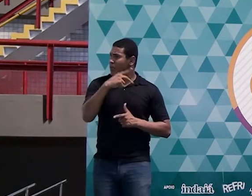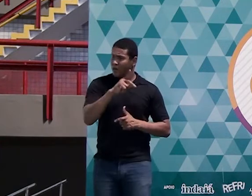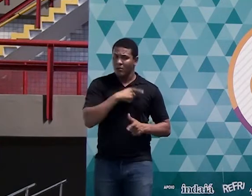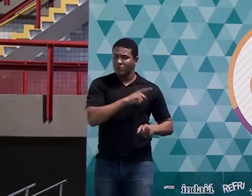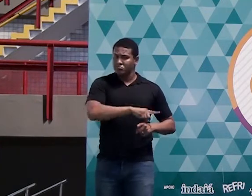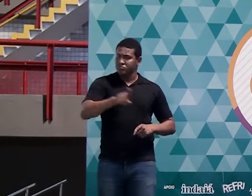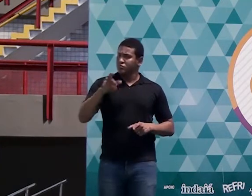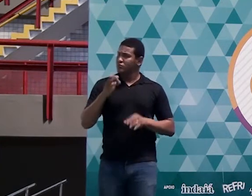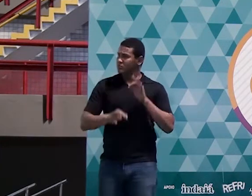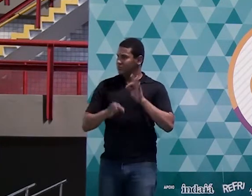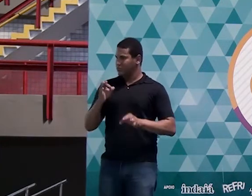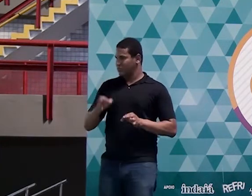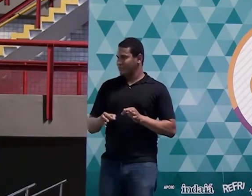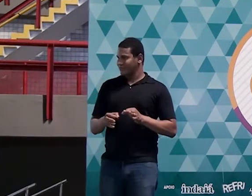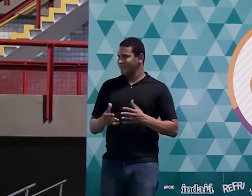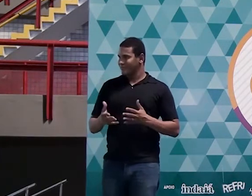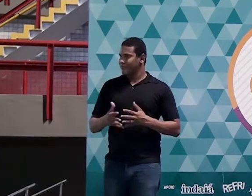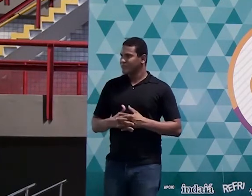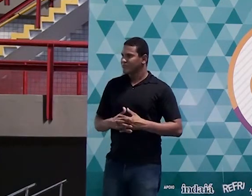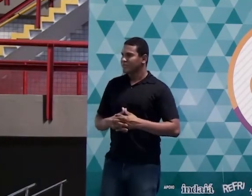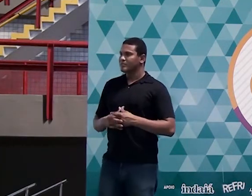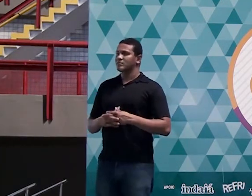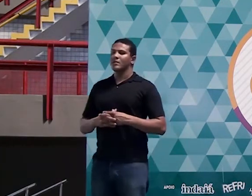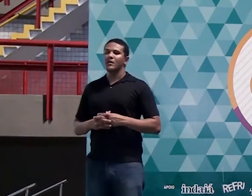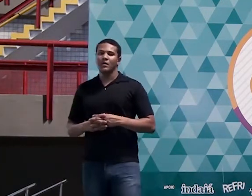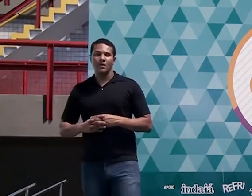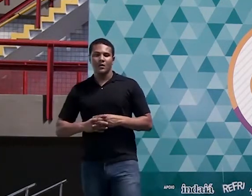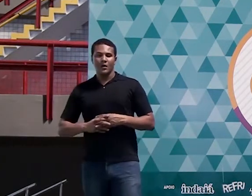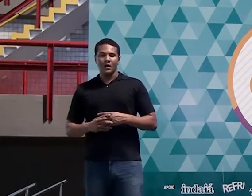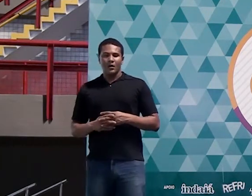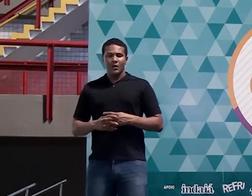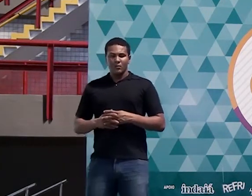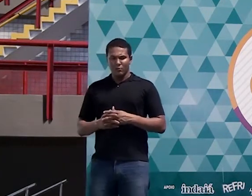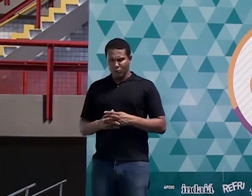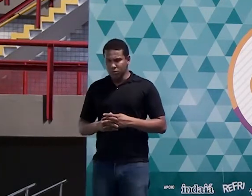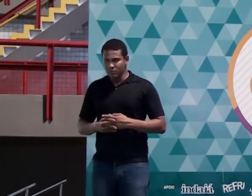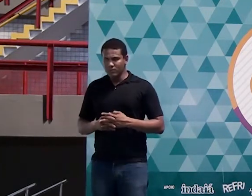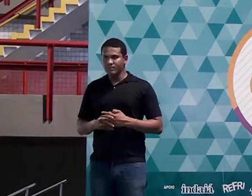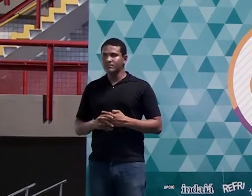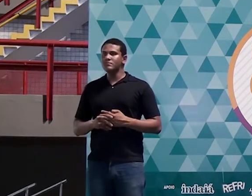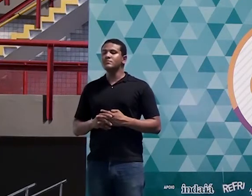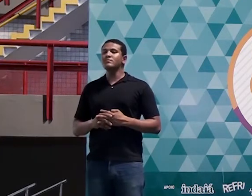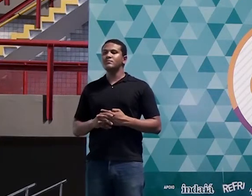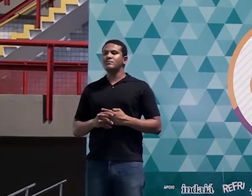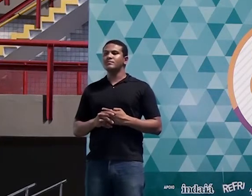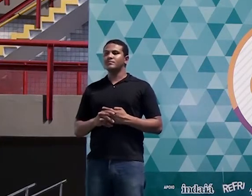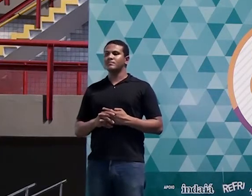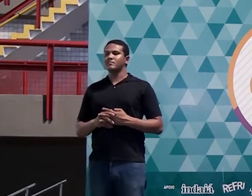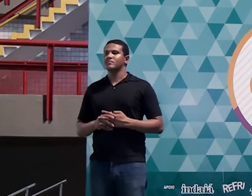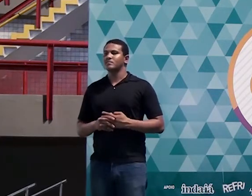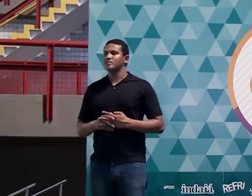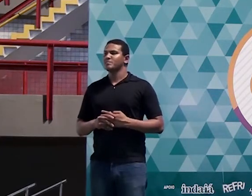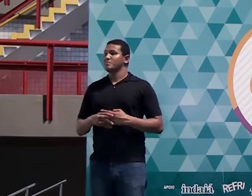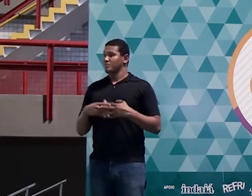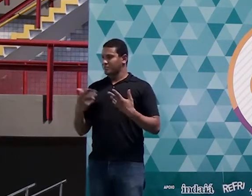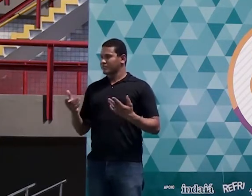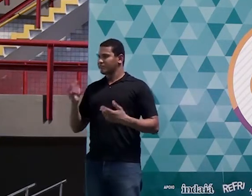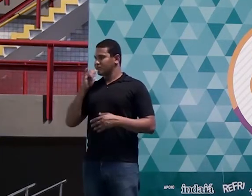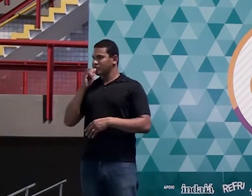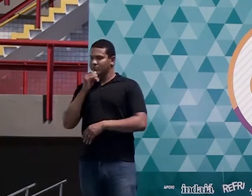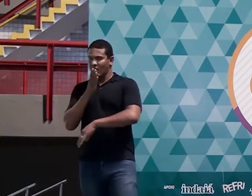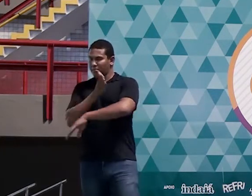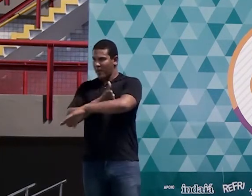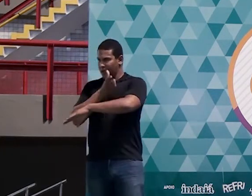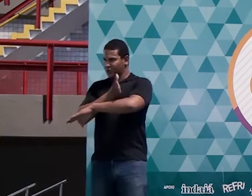para vocês. Vamos aqui para a Baixa Idade Média, para gente fazer uma questãozinha de Baixa Idade Média também. Ó, a Baixa Idade Média,